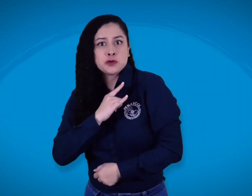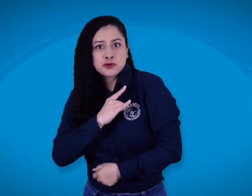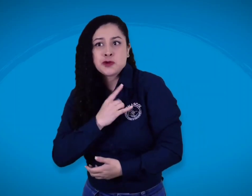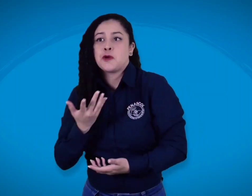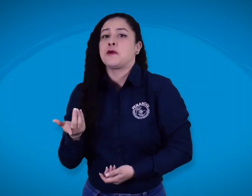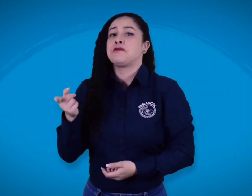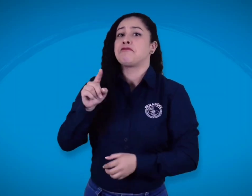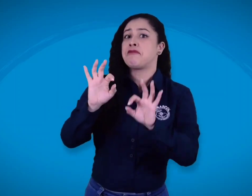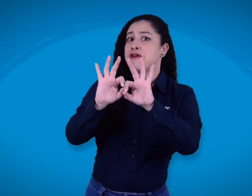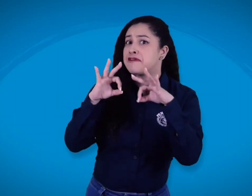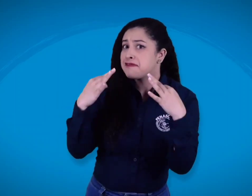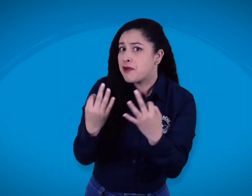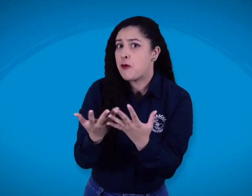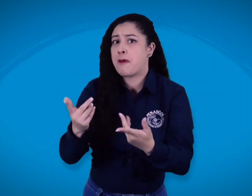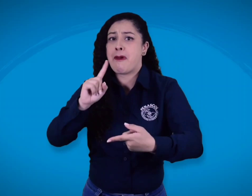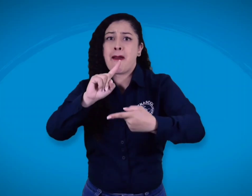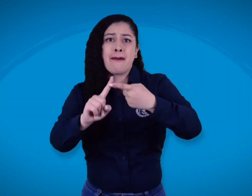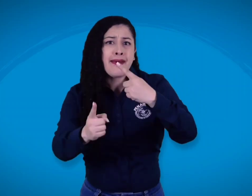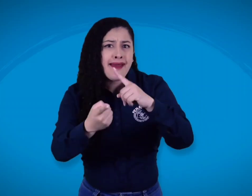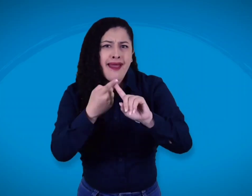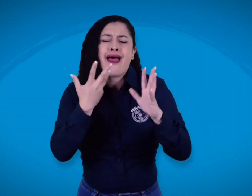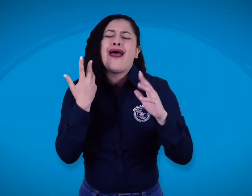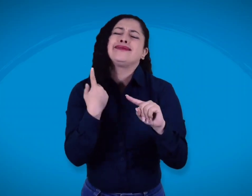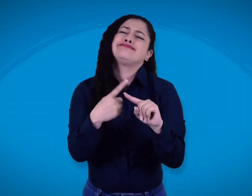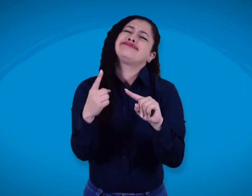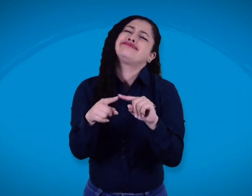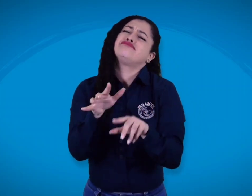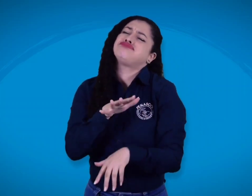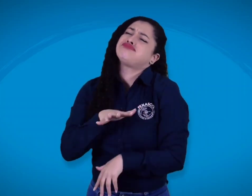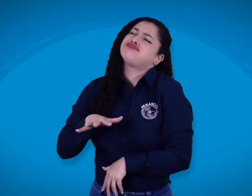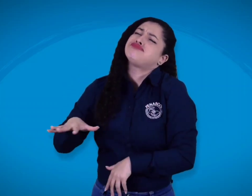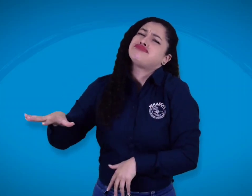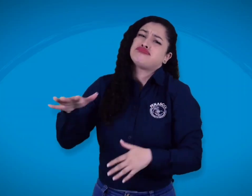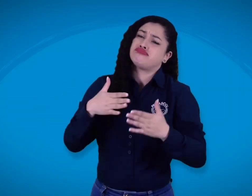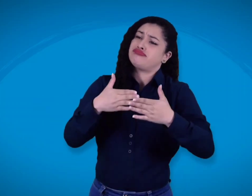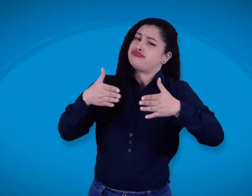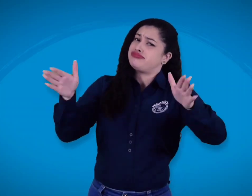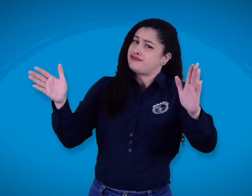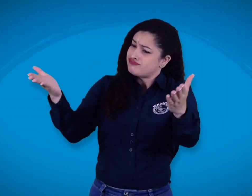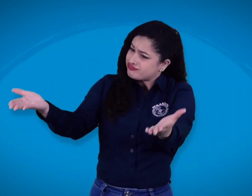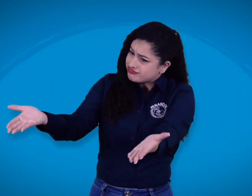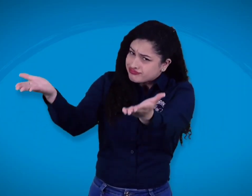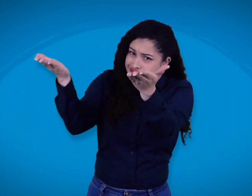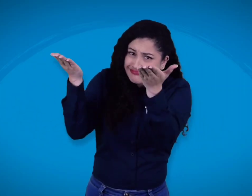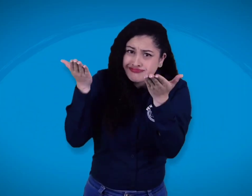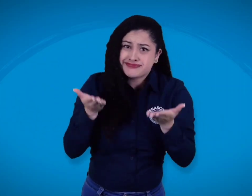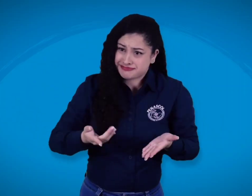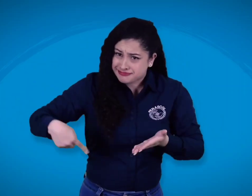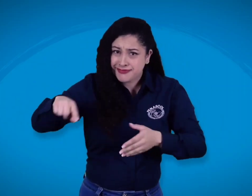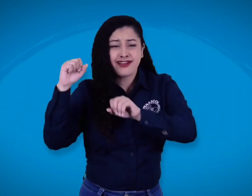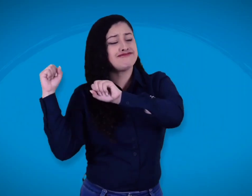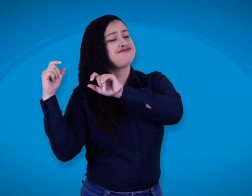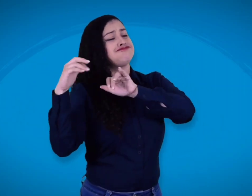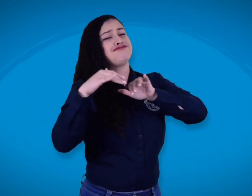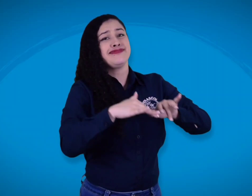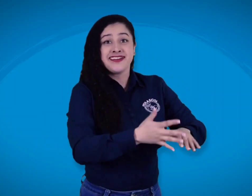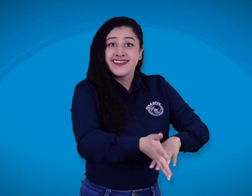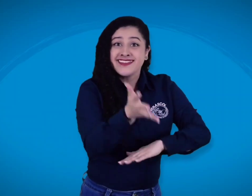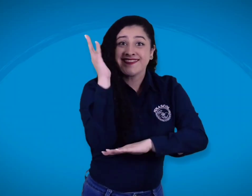la población sorda también pueden asistir por parte de las universidades familiares amigos en fin todos son